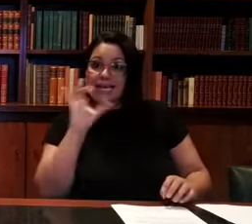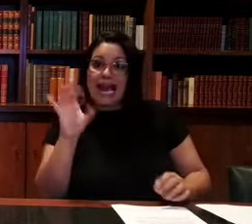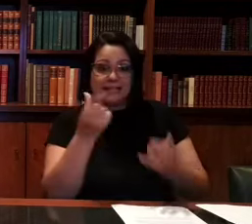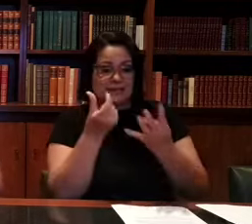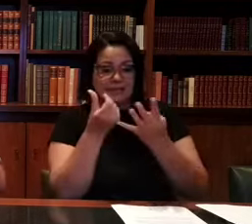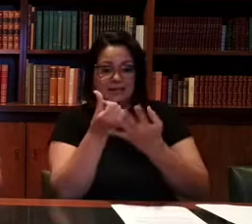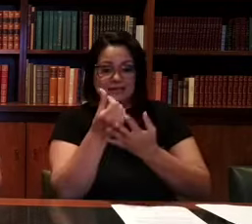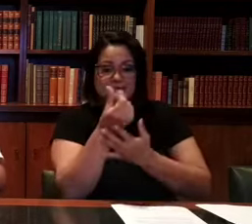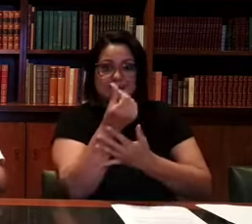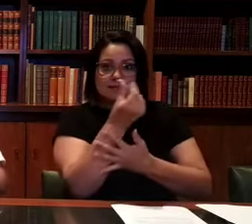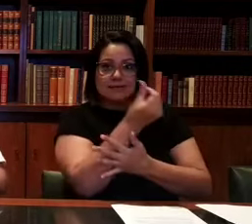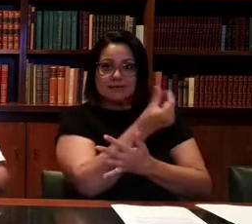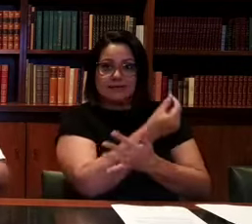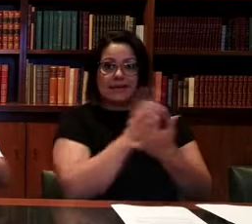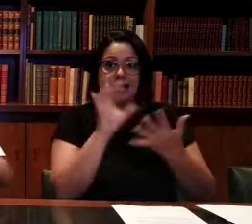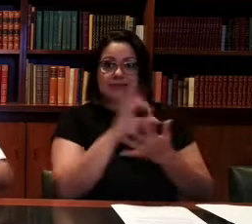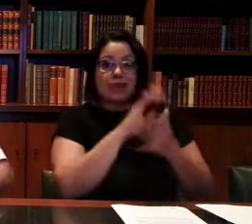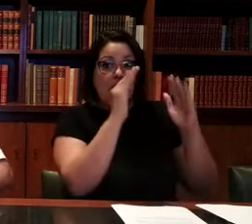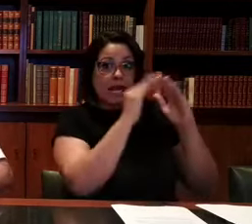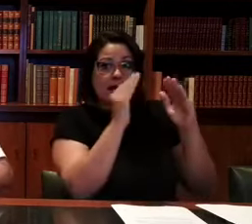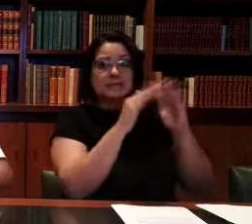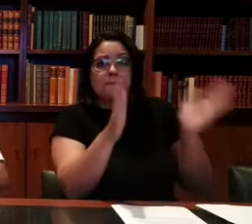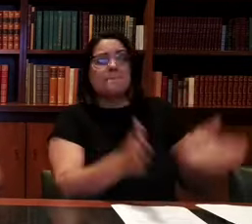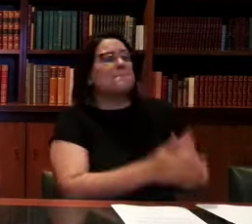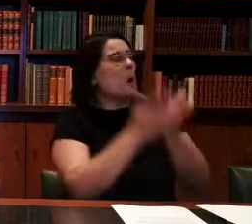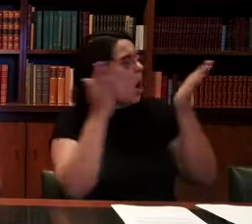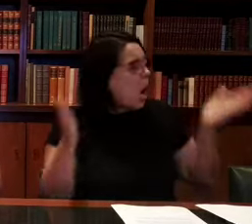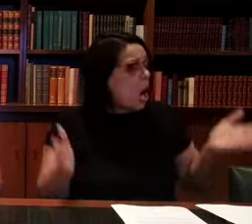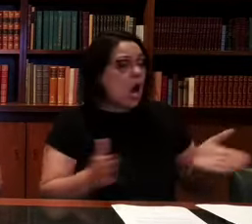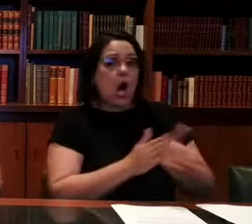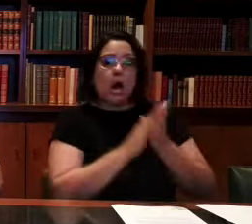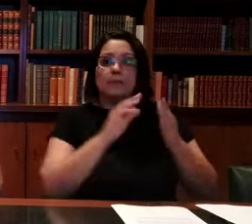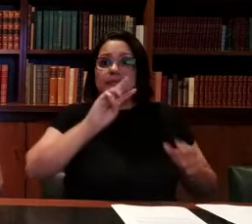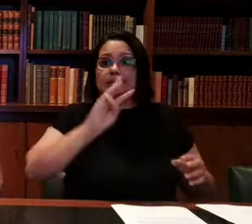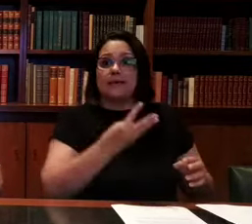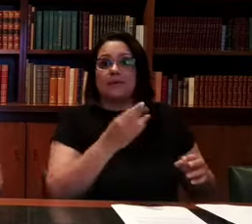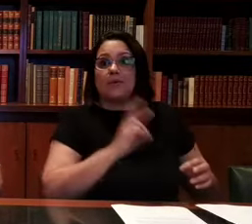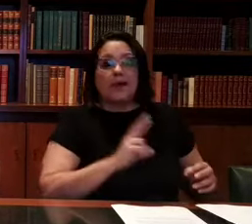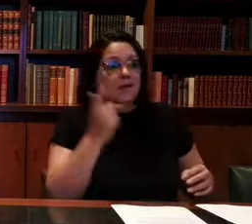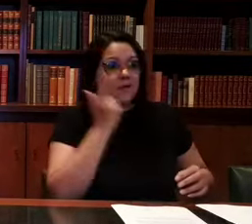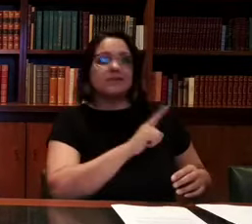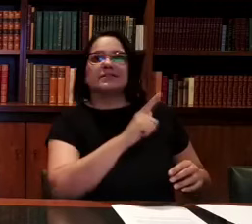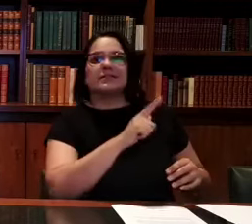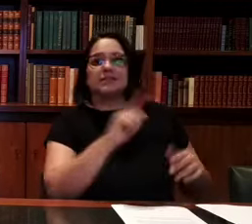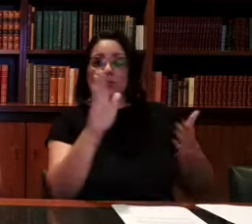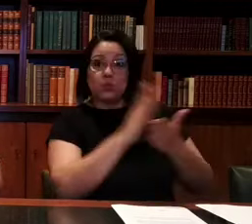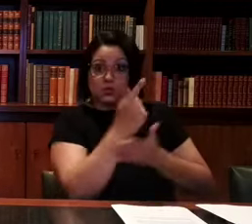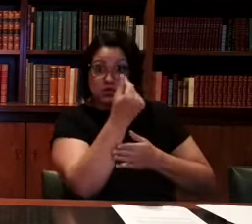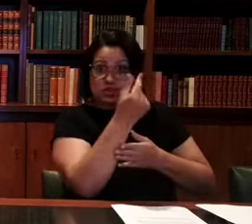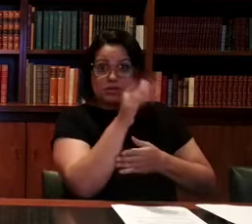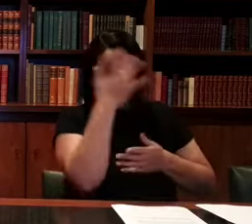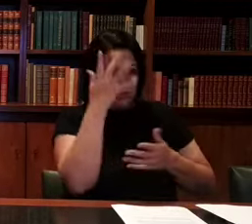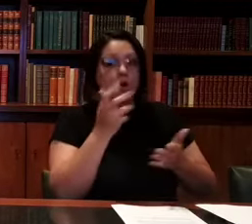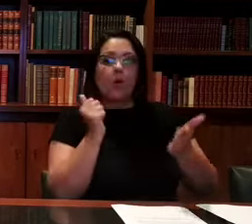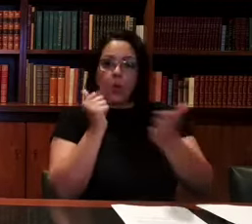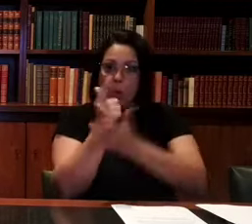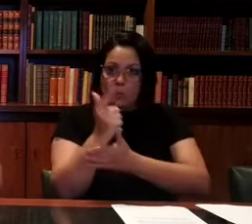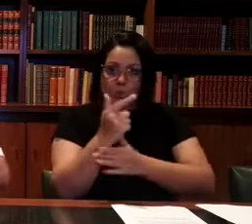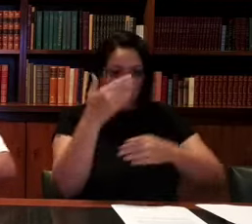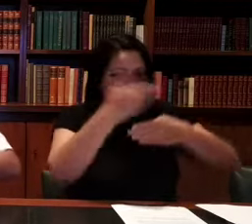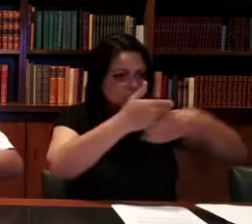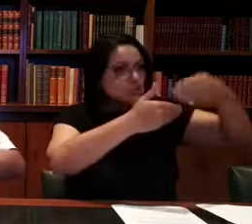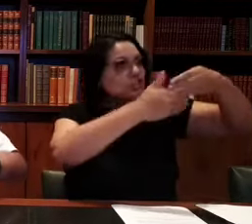passou Garcez Então aquela casa pobre de pau-a-pique né r$ 3000 uma parte do dinheiro canção comprou